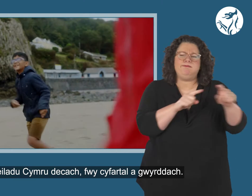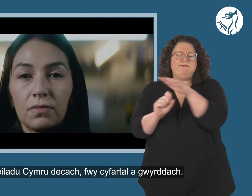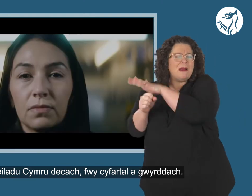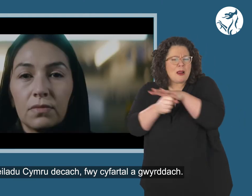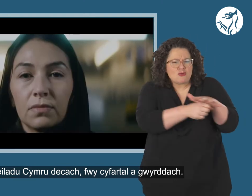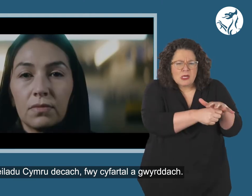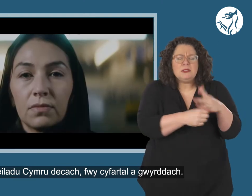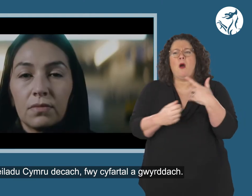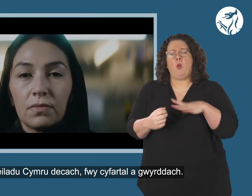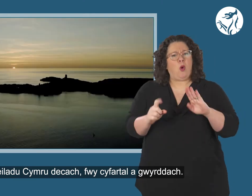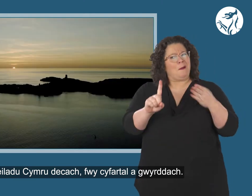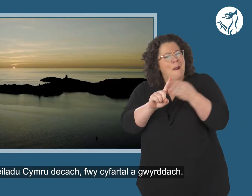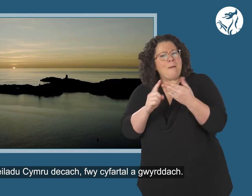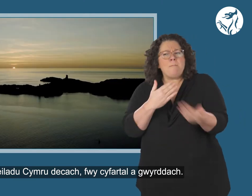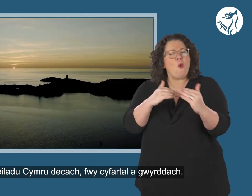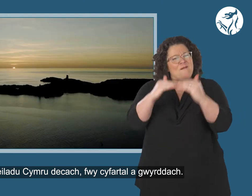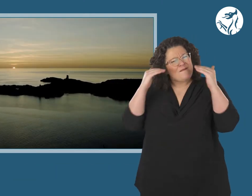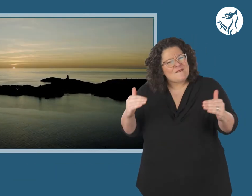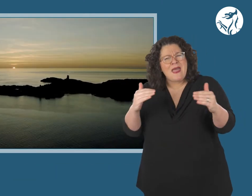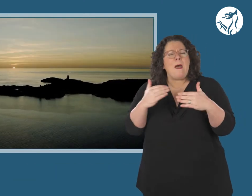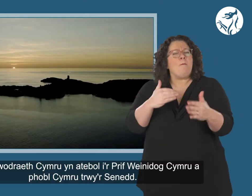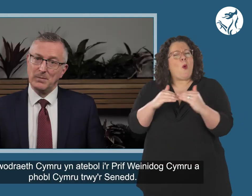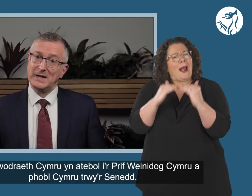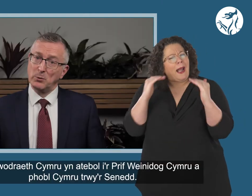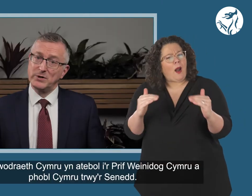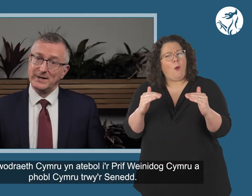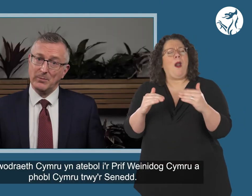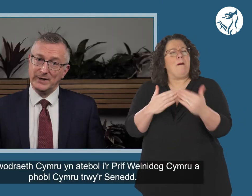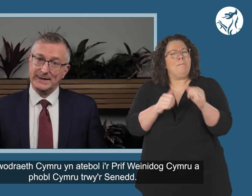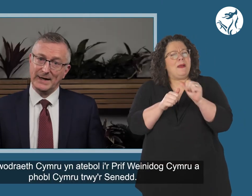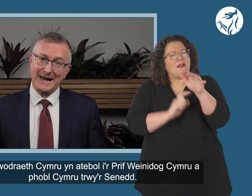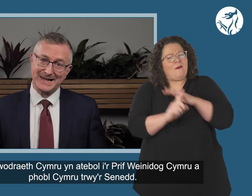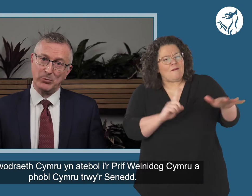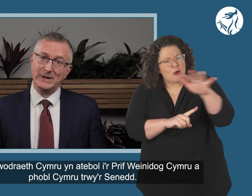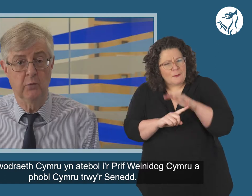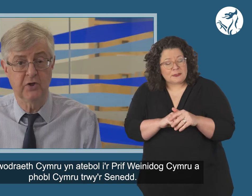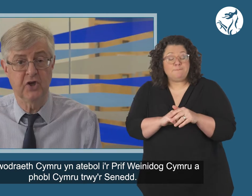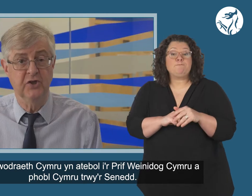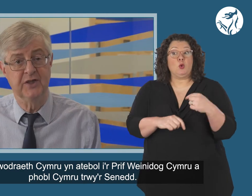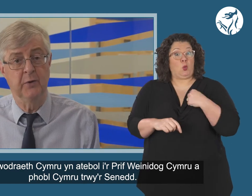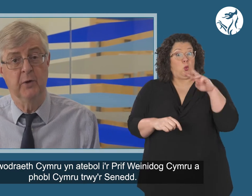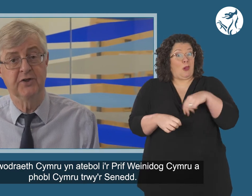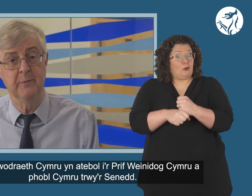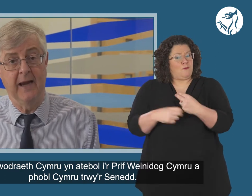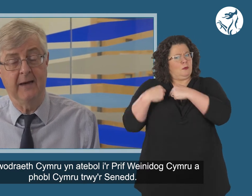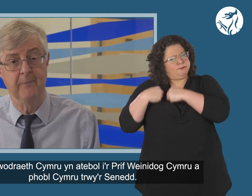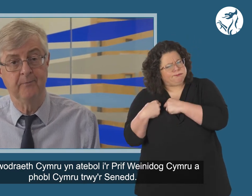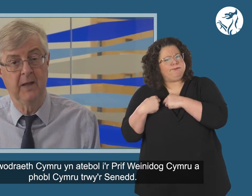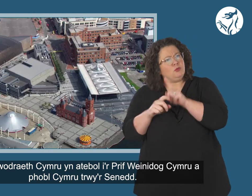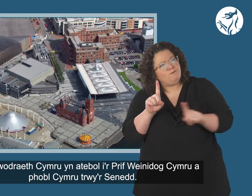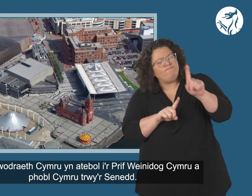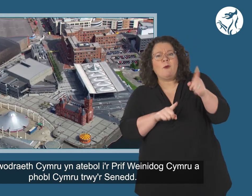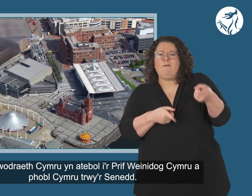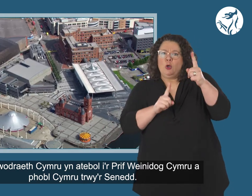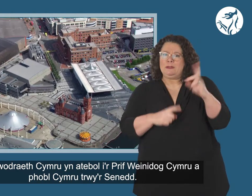fairer, more equal, and greener Wales. Mae Llywodraeth Cymru yn a tebol i Brifwainidog Cymru, a phobl